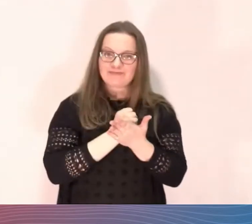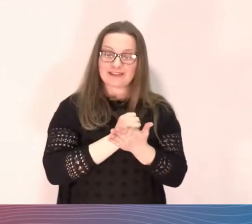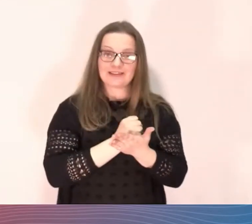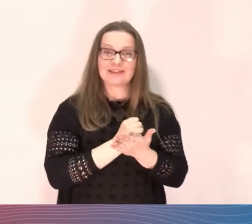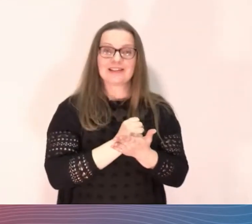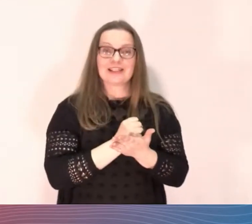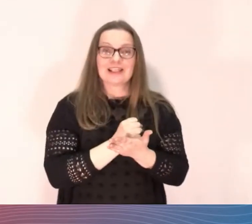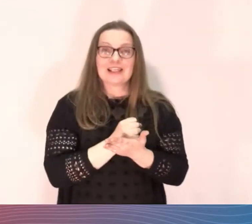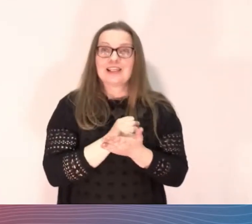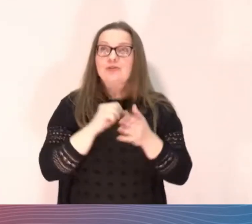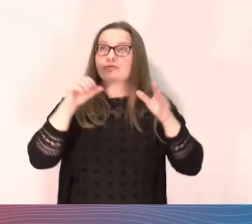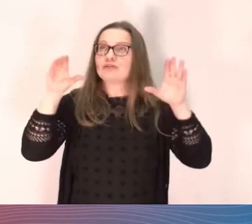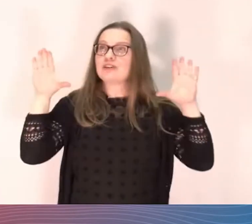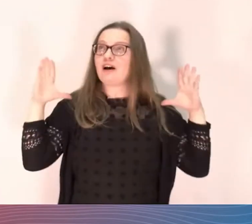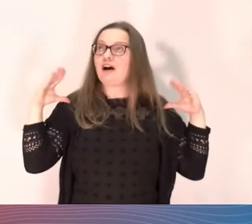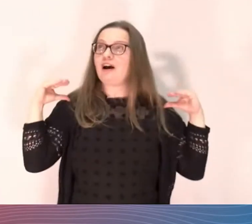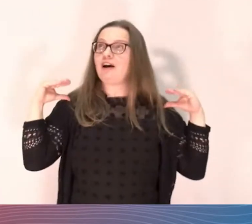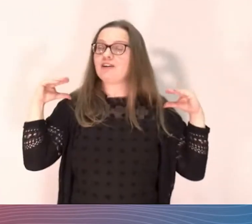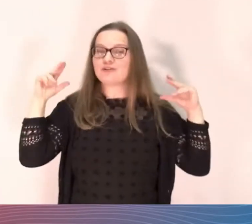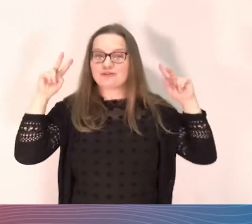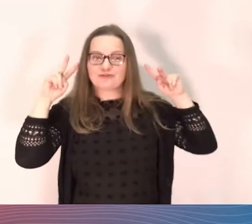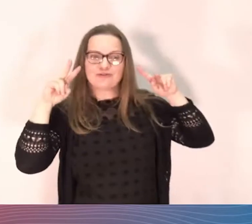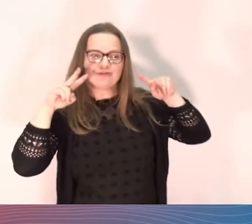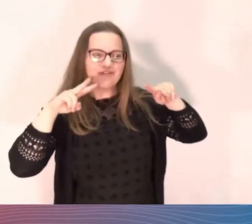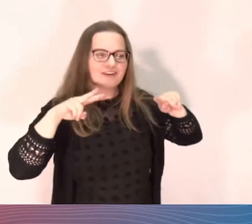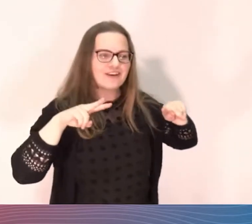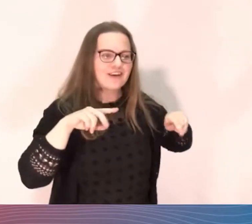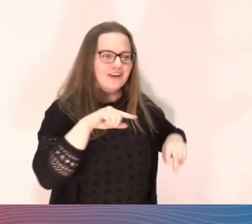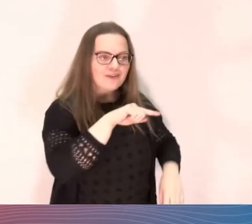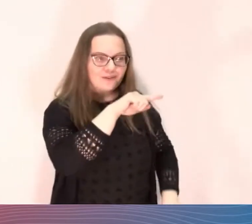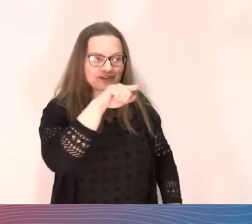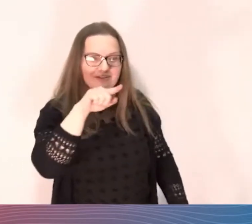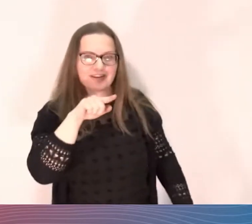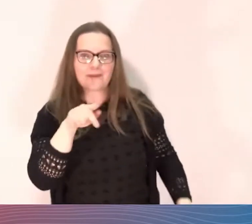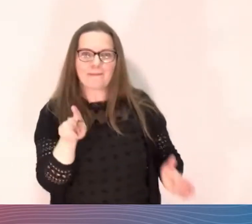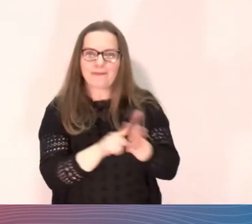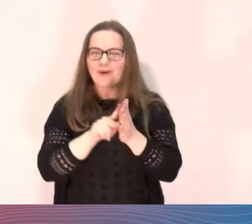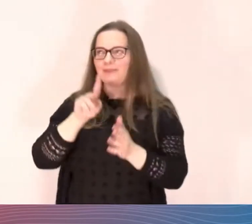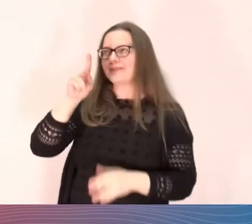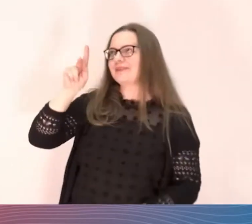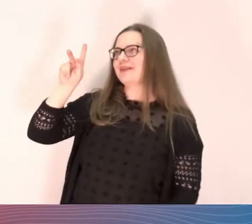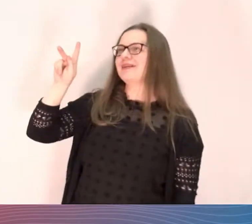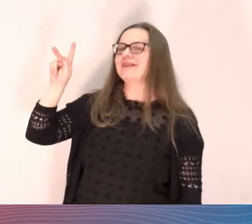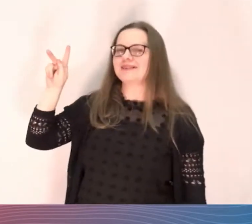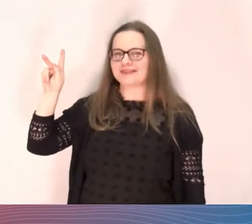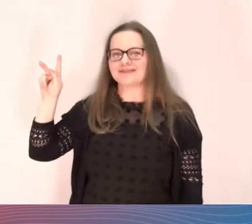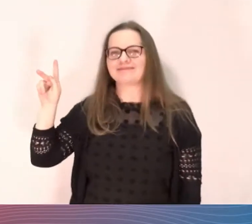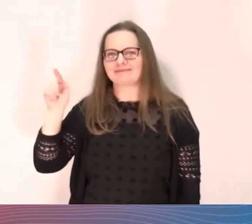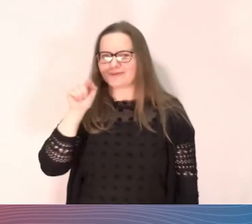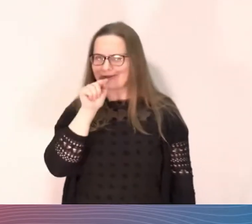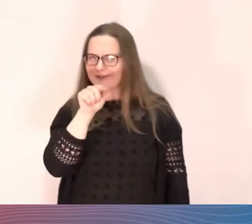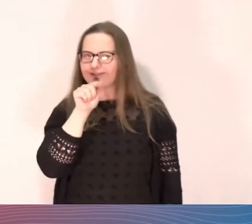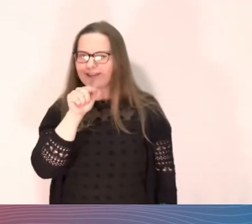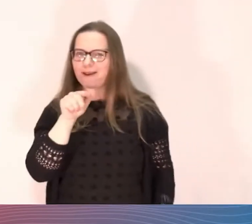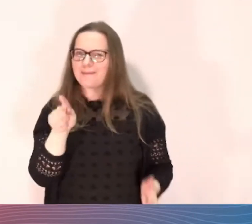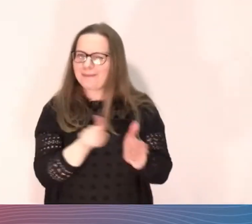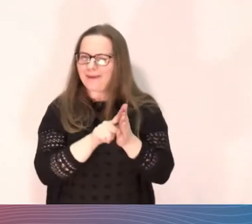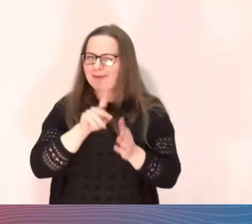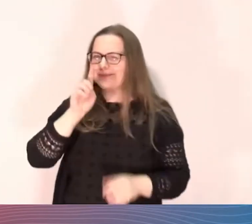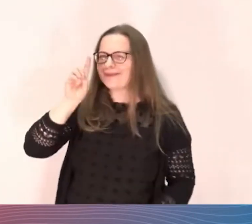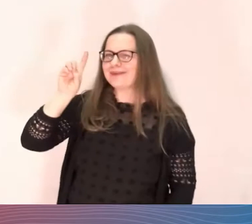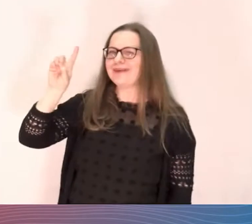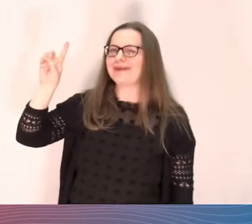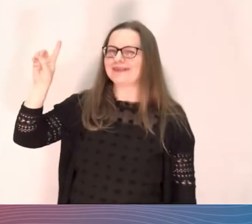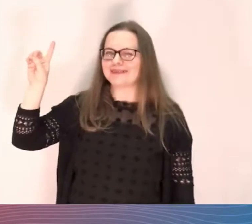angelicais veem, que você pertence a Deus. Você é de Deus.